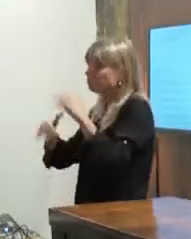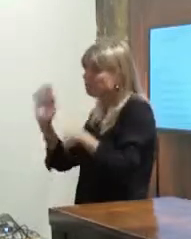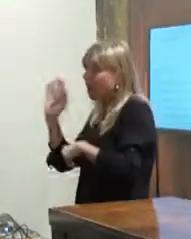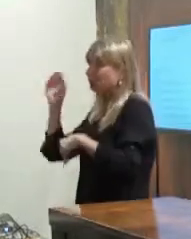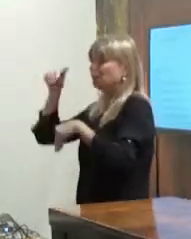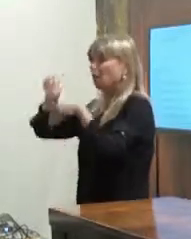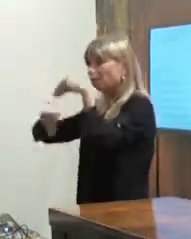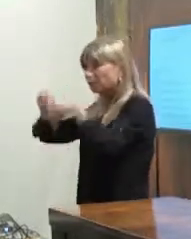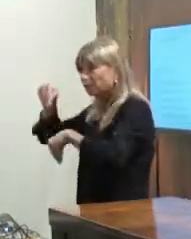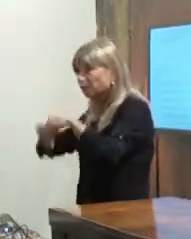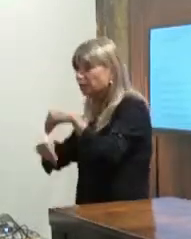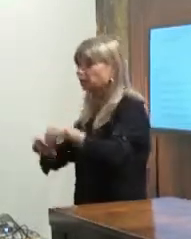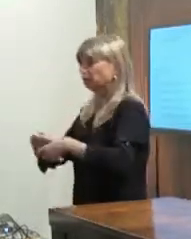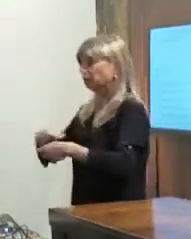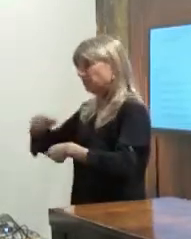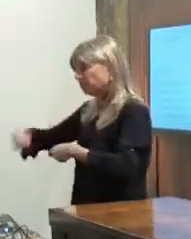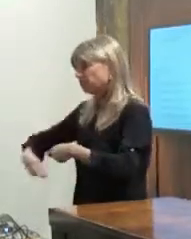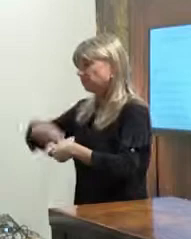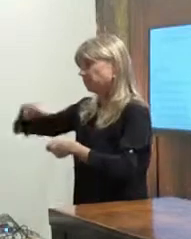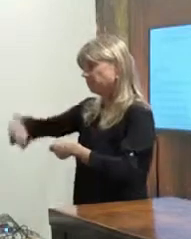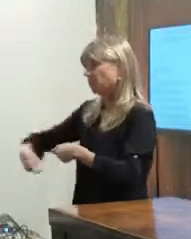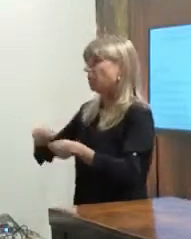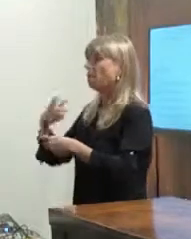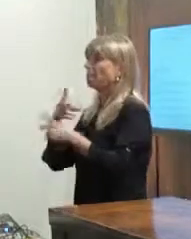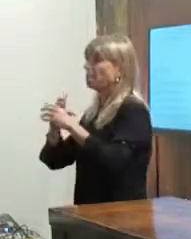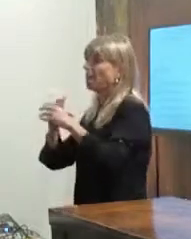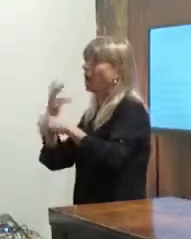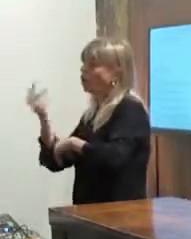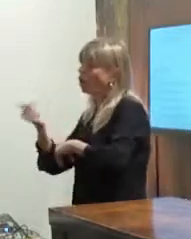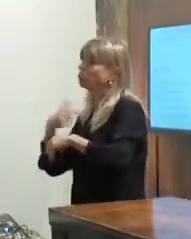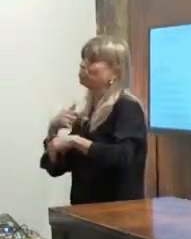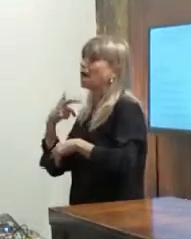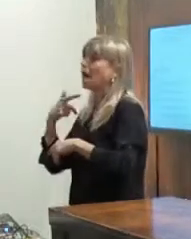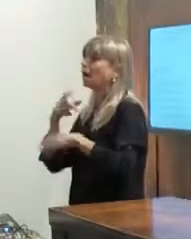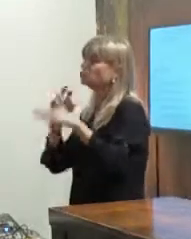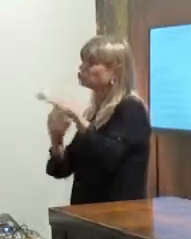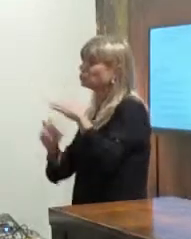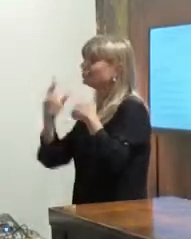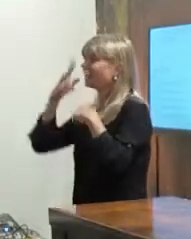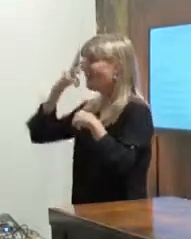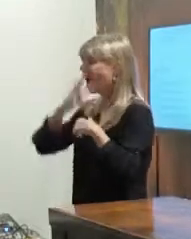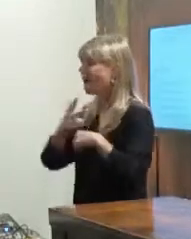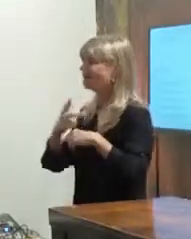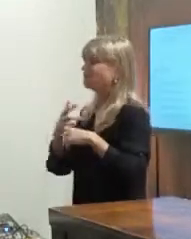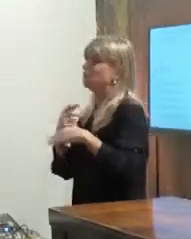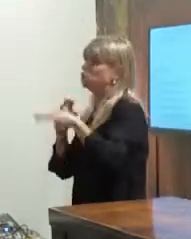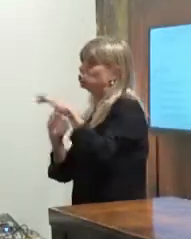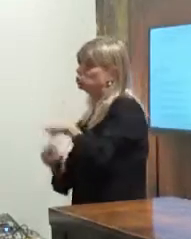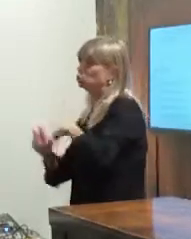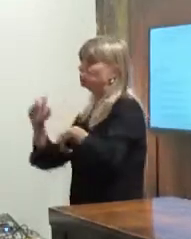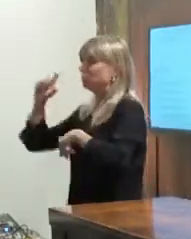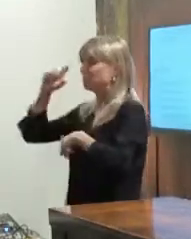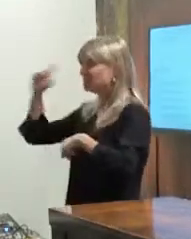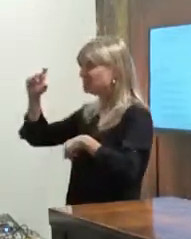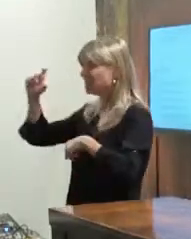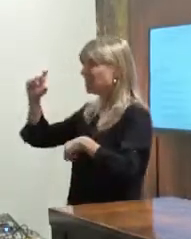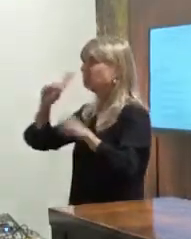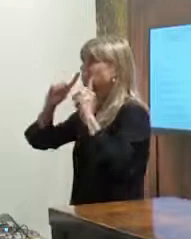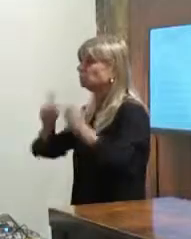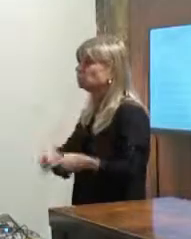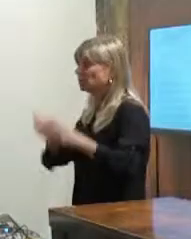botado financiamientos para comprar coches para la línea H, para la línea C, pero también hay que mirar con